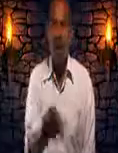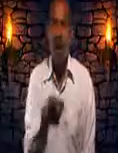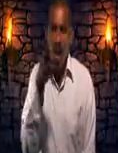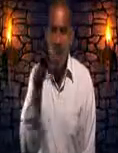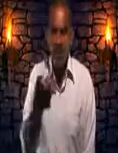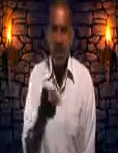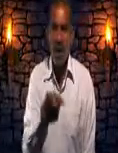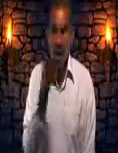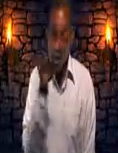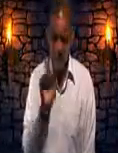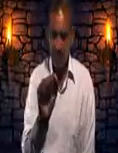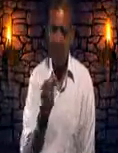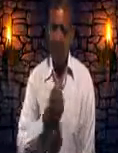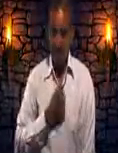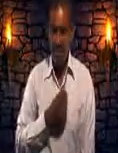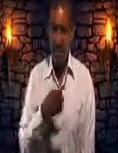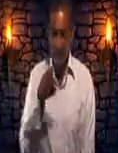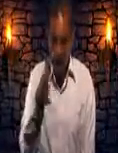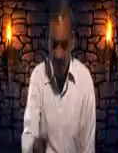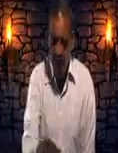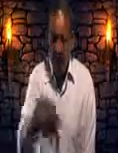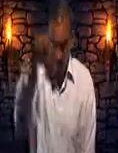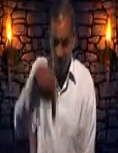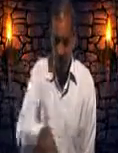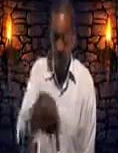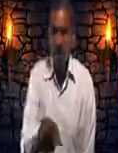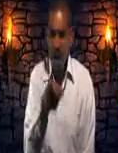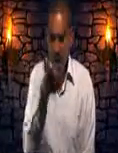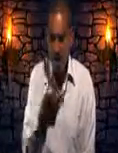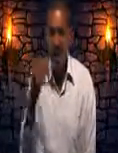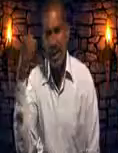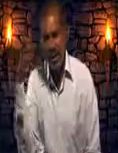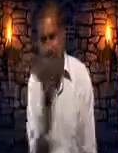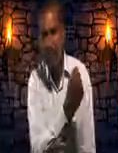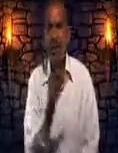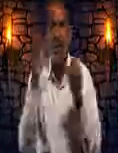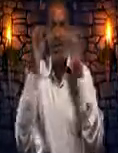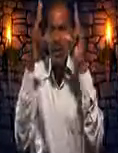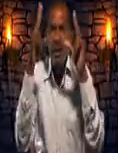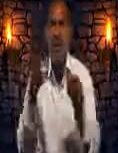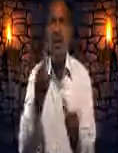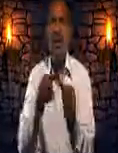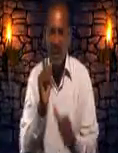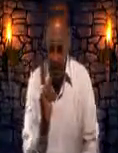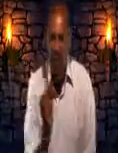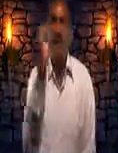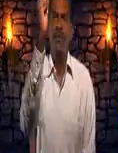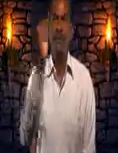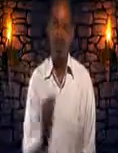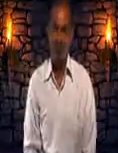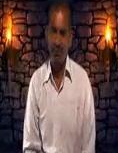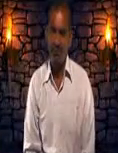சொல்லுகிறீர்களே, அவன் இவன்தானா? இவனானால் இப்பொழுது இவன் எப்படி பார்வையை அடைந்தான்